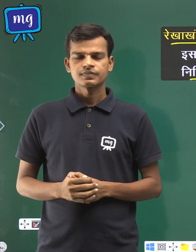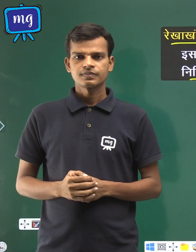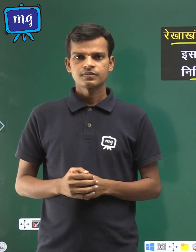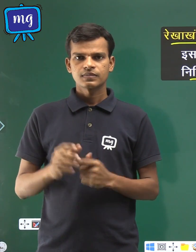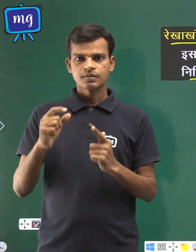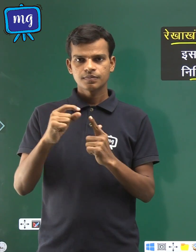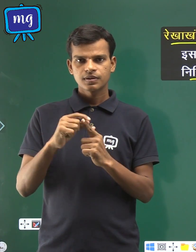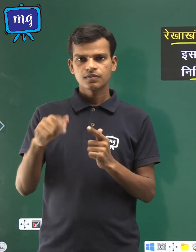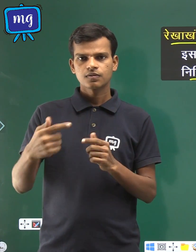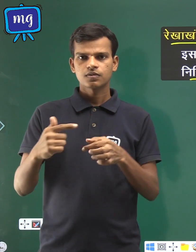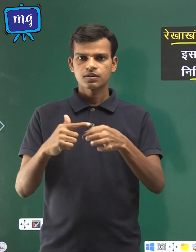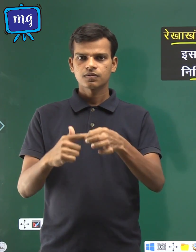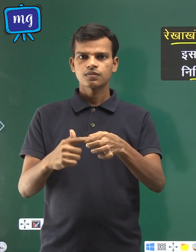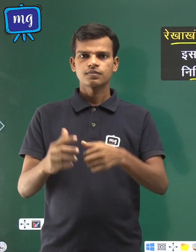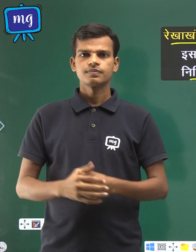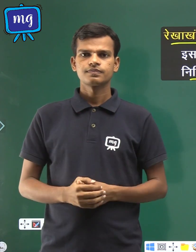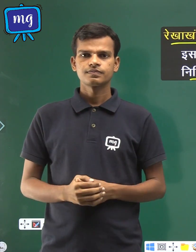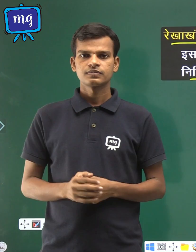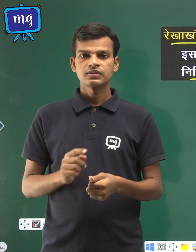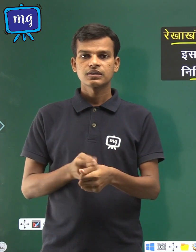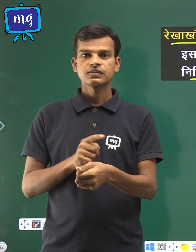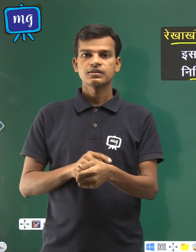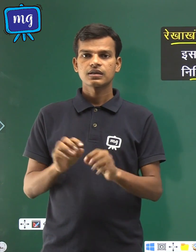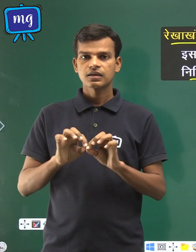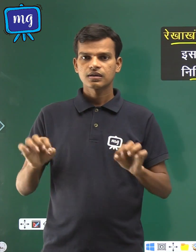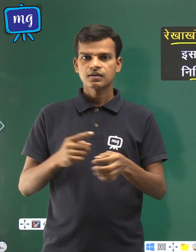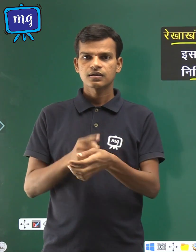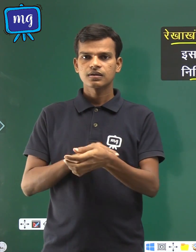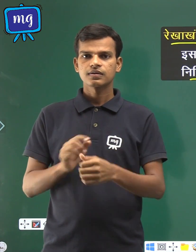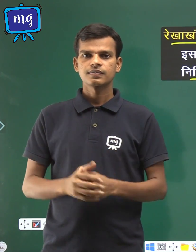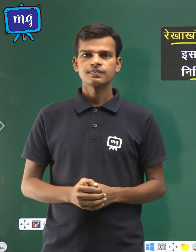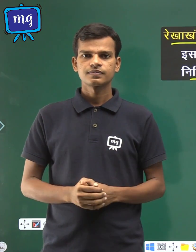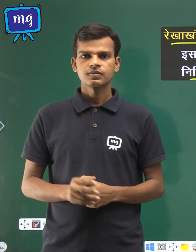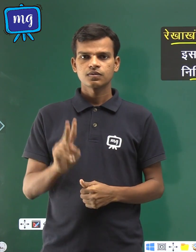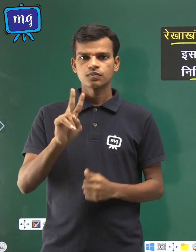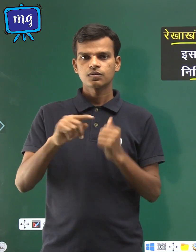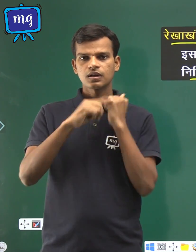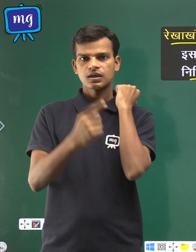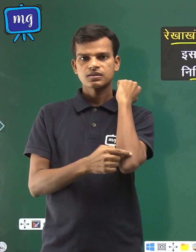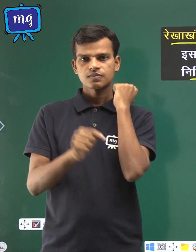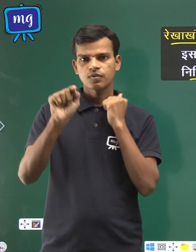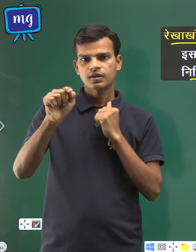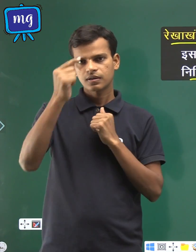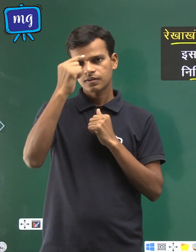P और Q किसी रेखा के दो अंत बिंदु हैं,